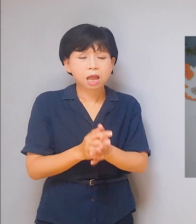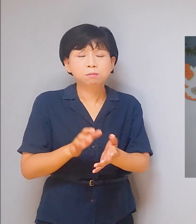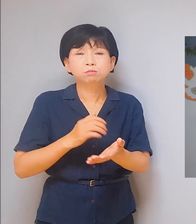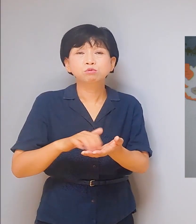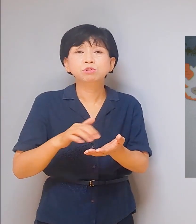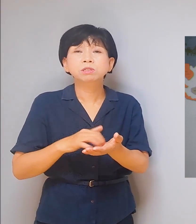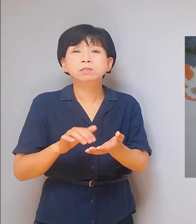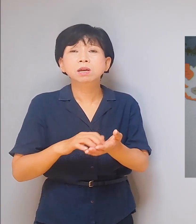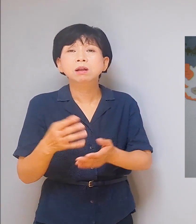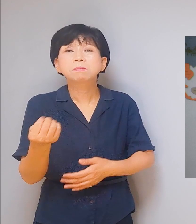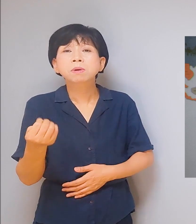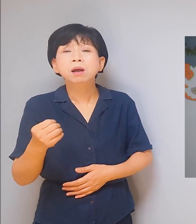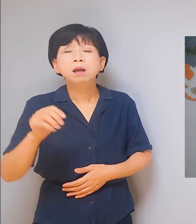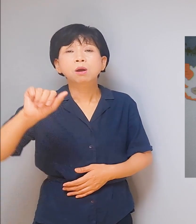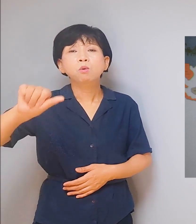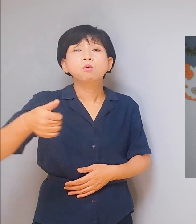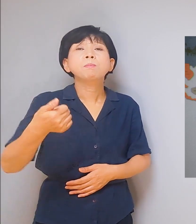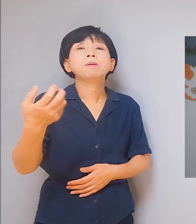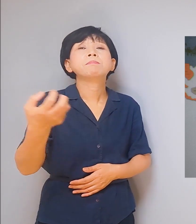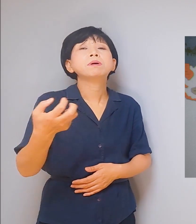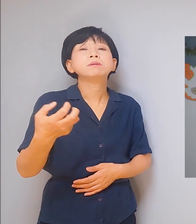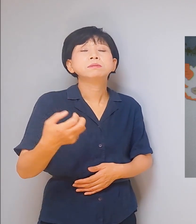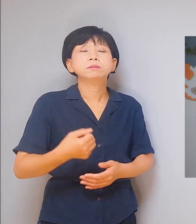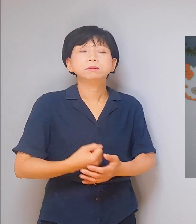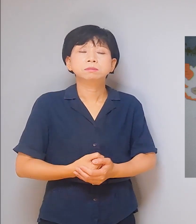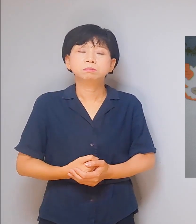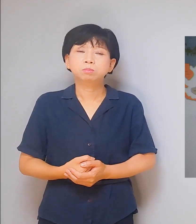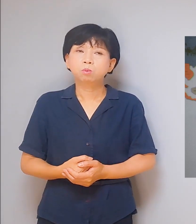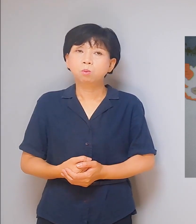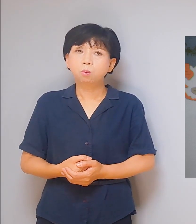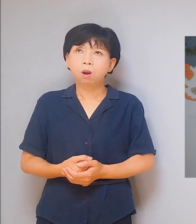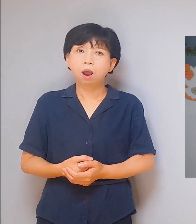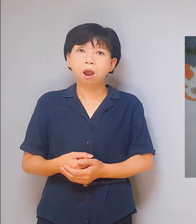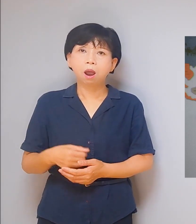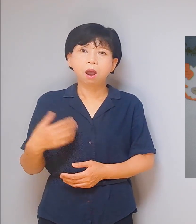이렇게 헤아렸더라고요. 580마리래요. 580마리.